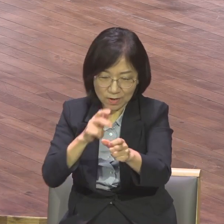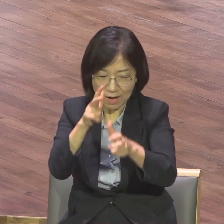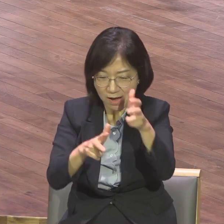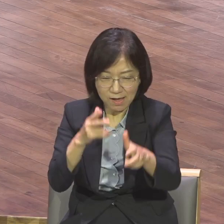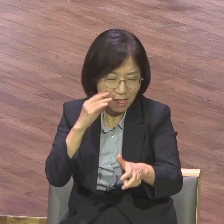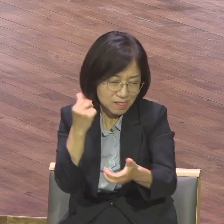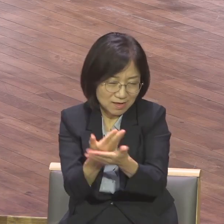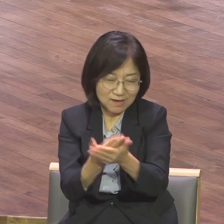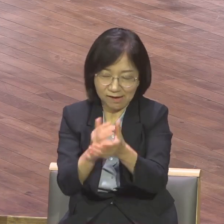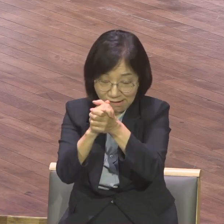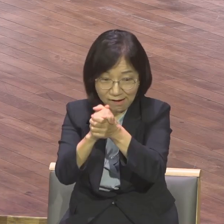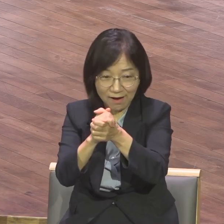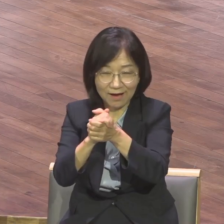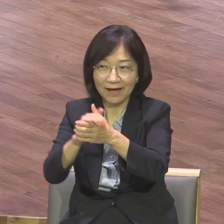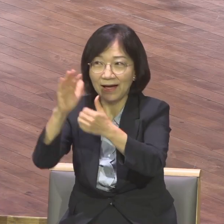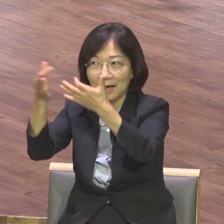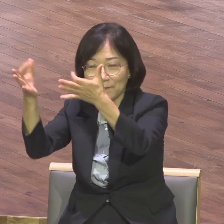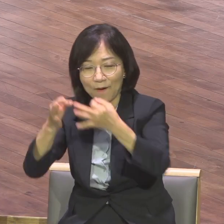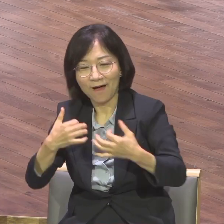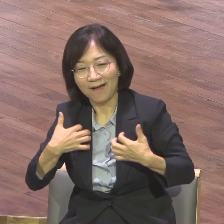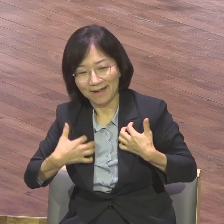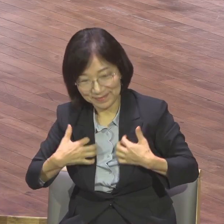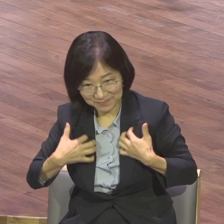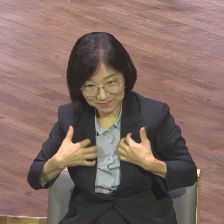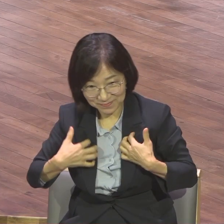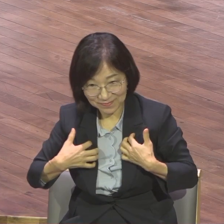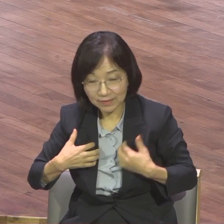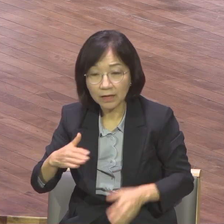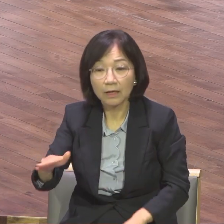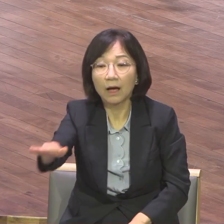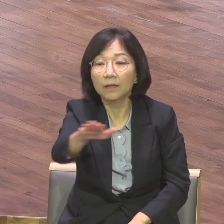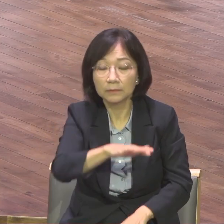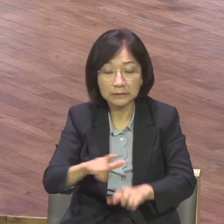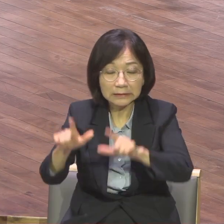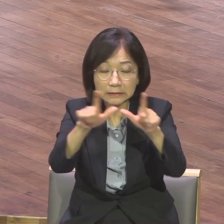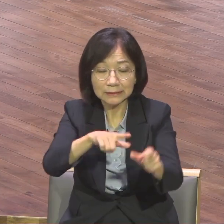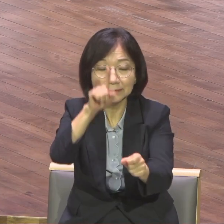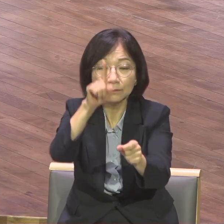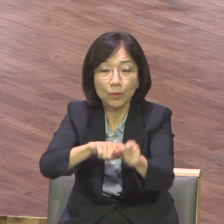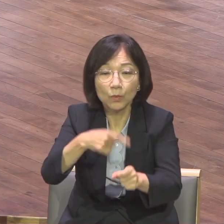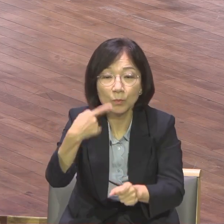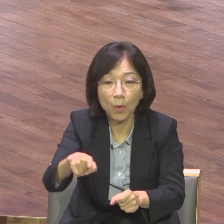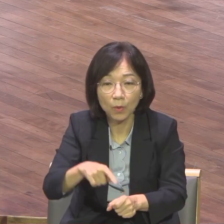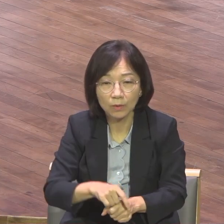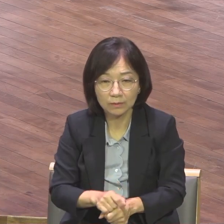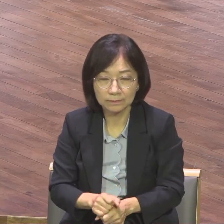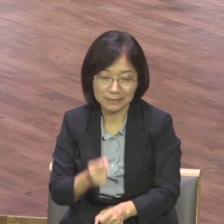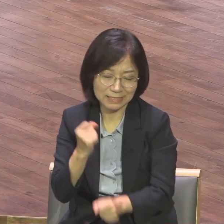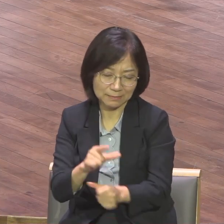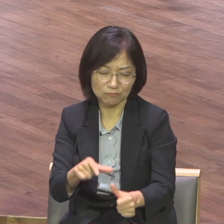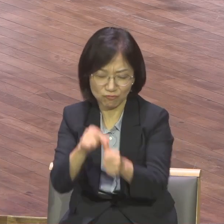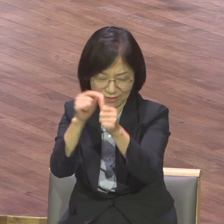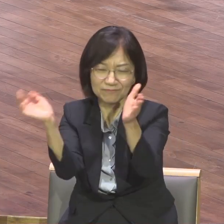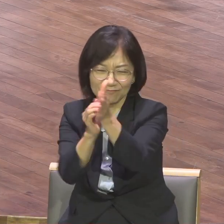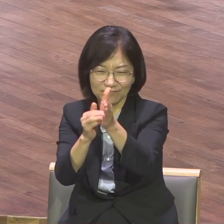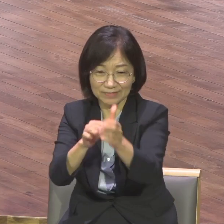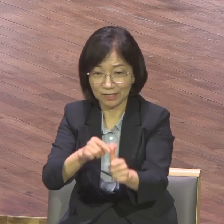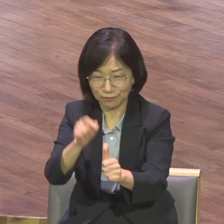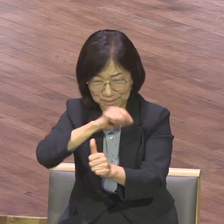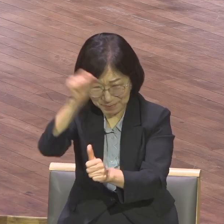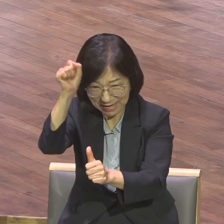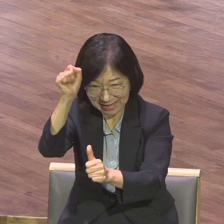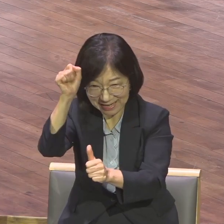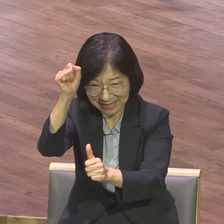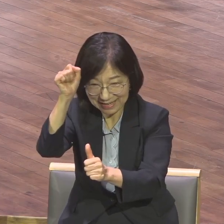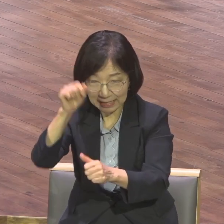본질이 뭐요? 우리 인생, 우리 삶의 본질이 뭡니까? 구원받았고 이제 해야 될 게 뭐예요? 불신자들처럼